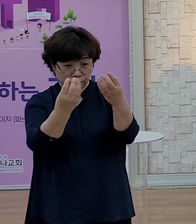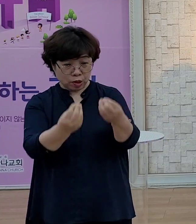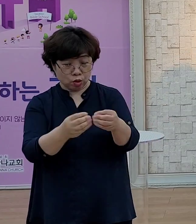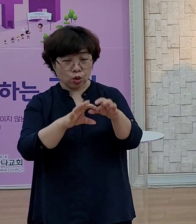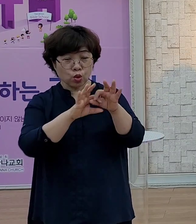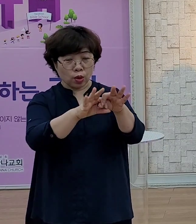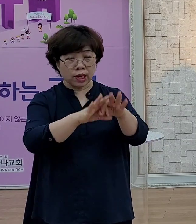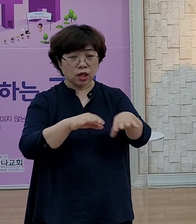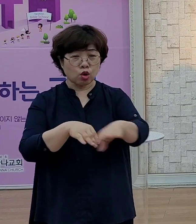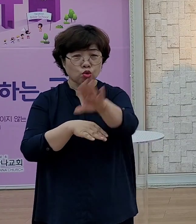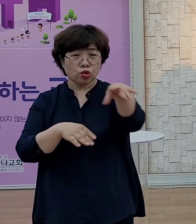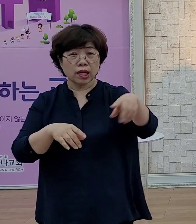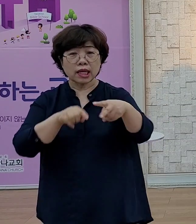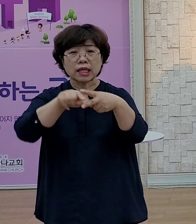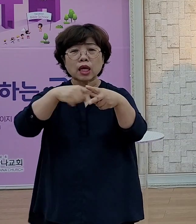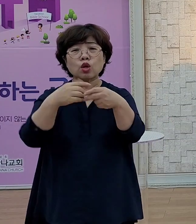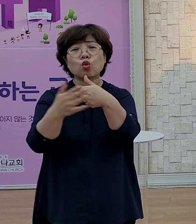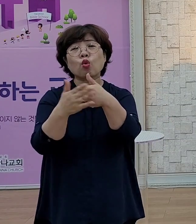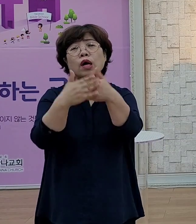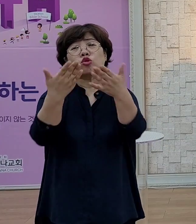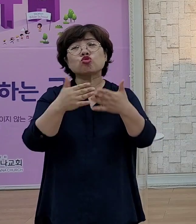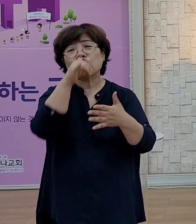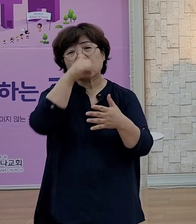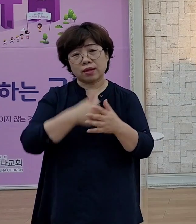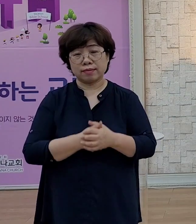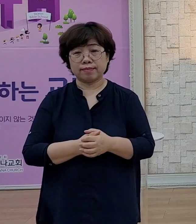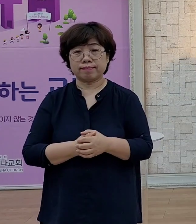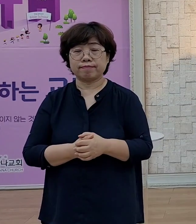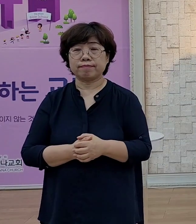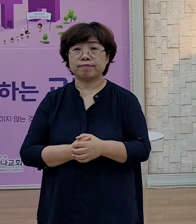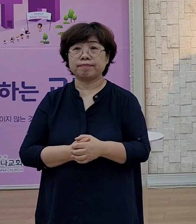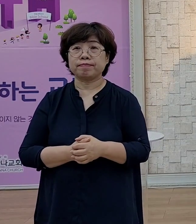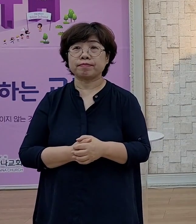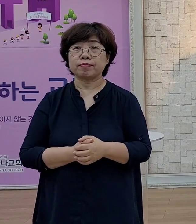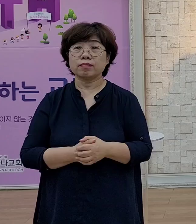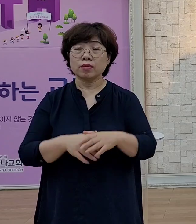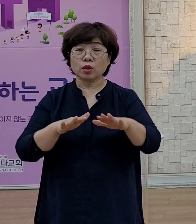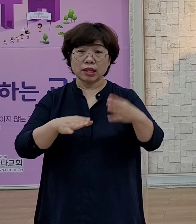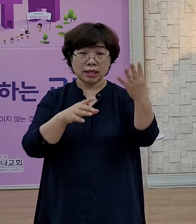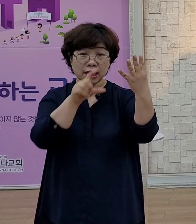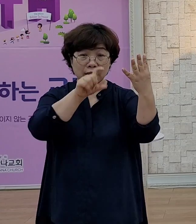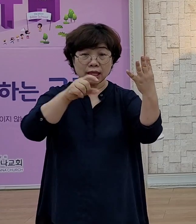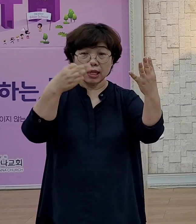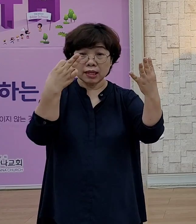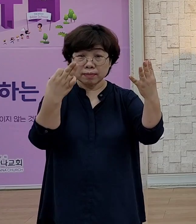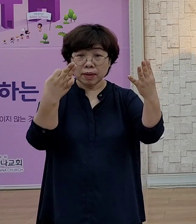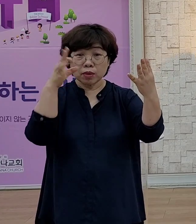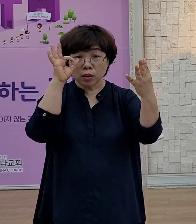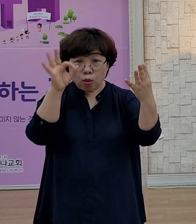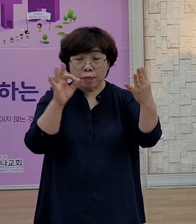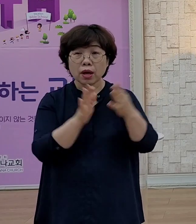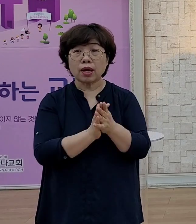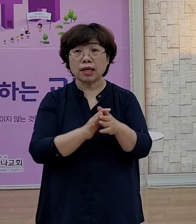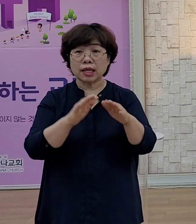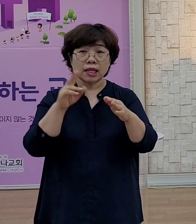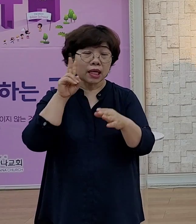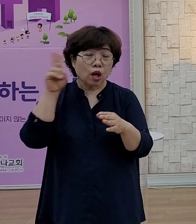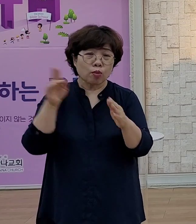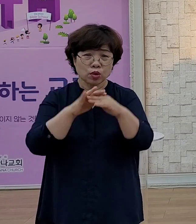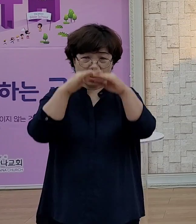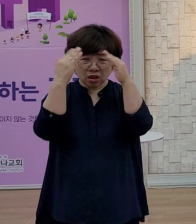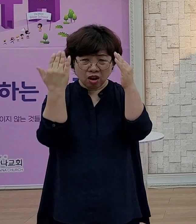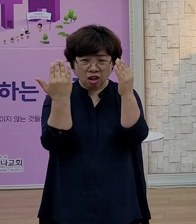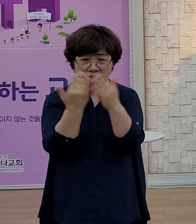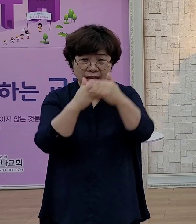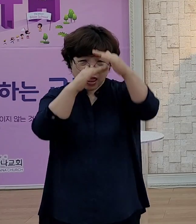만나게 됩니다. 자, 13절에 한번 보십시오. 오늘 이 13절은 야고보서 전체의 내용 중에